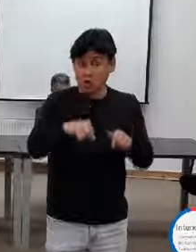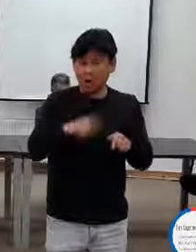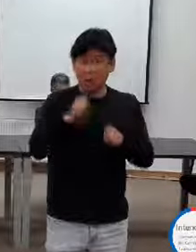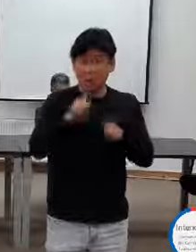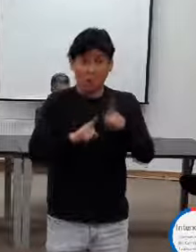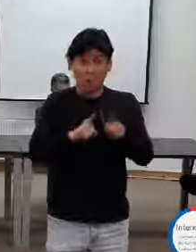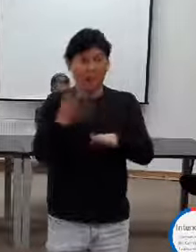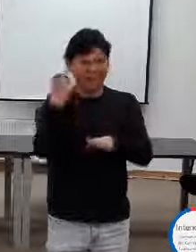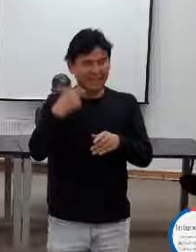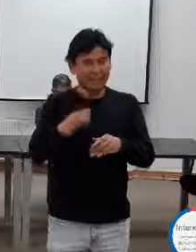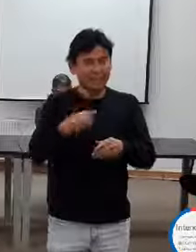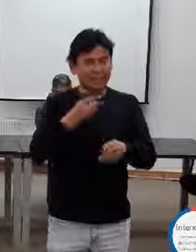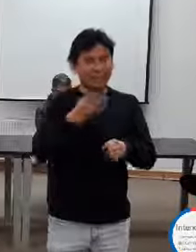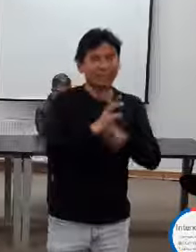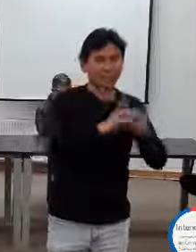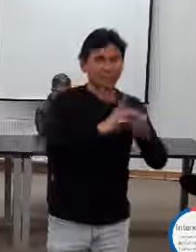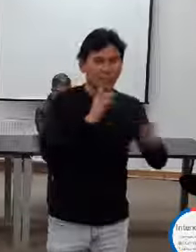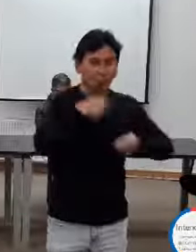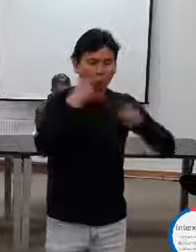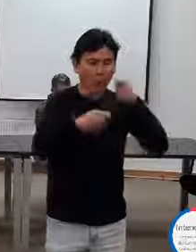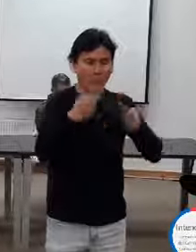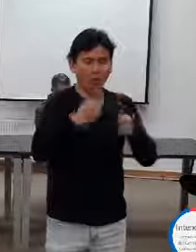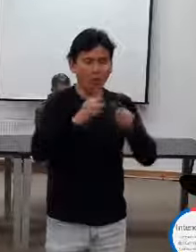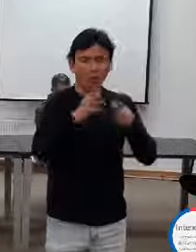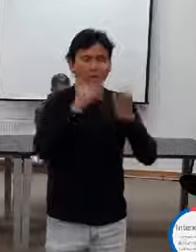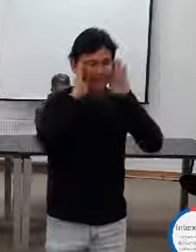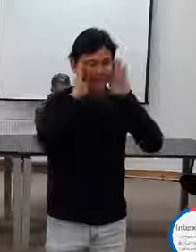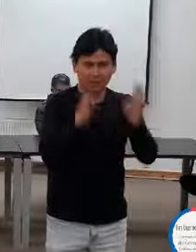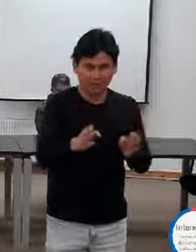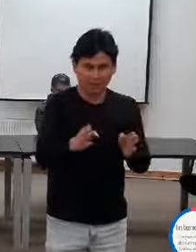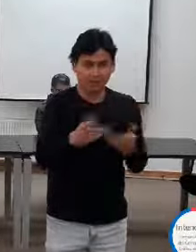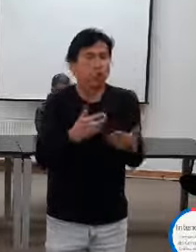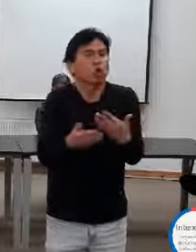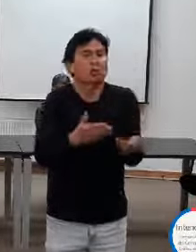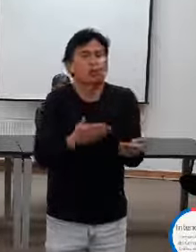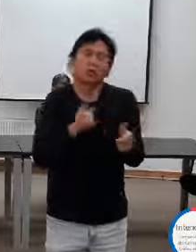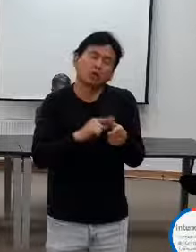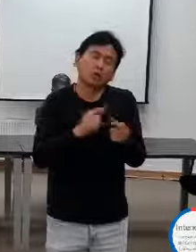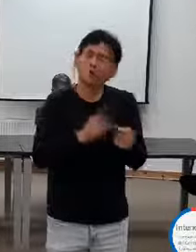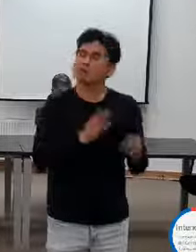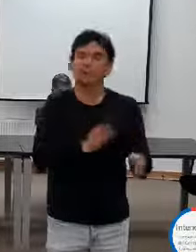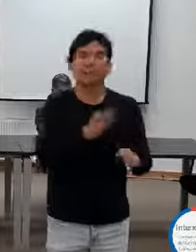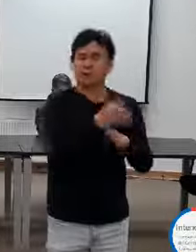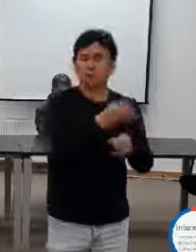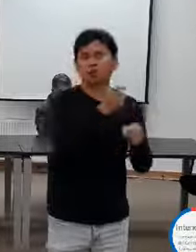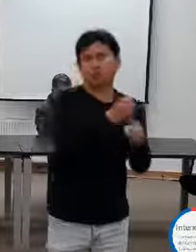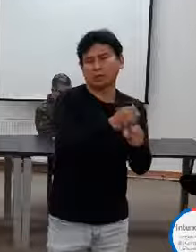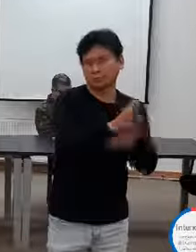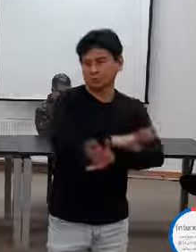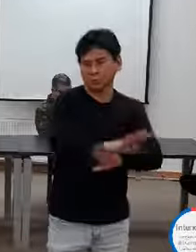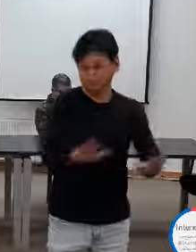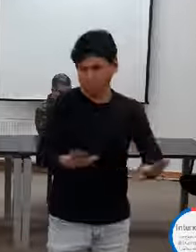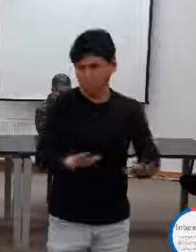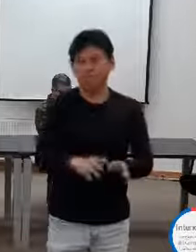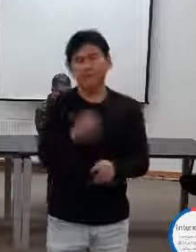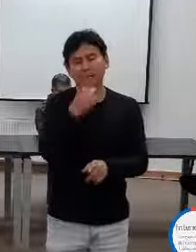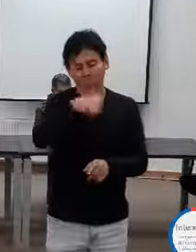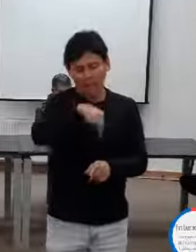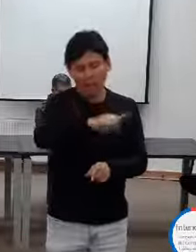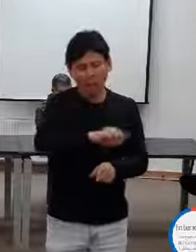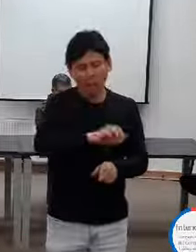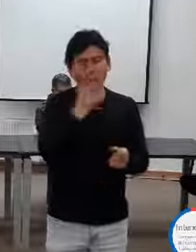pasan a comer a ninguna parte, porque aunque quisieran, en Tranquilo nadie los atiende. Entonces no tienen dónde y tienen que irse directo a su embarcadero. Ellos han tenido